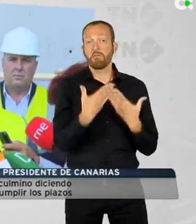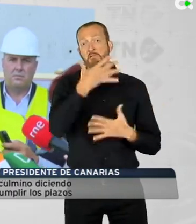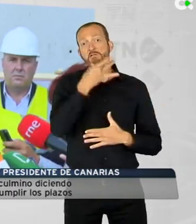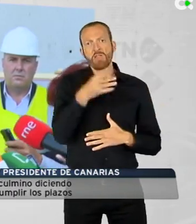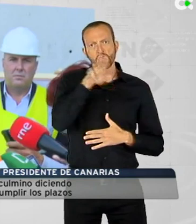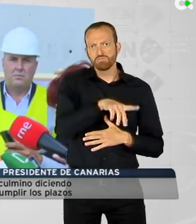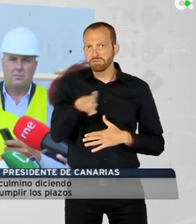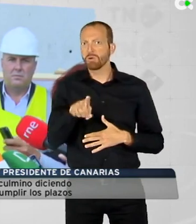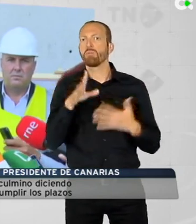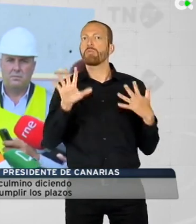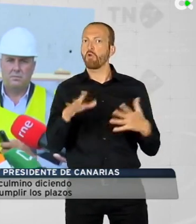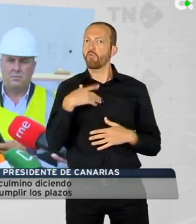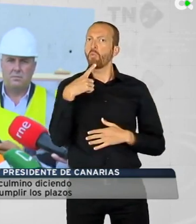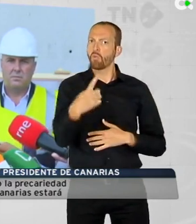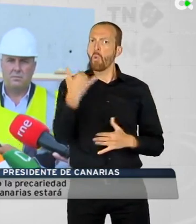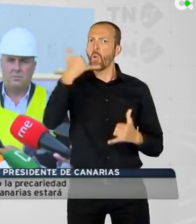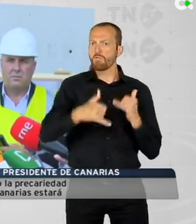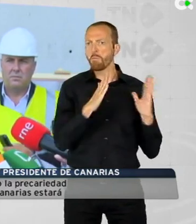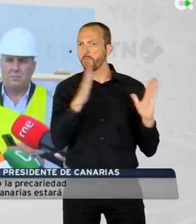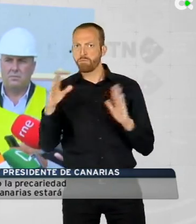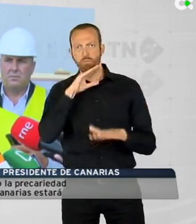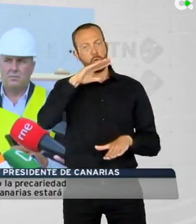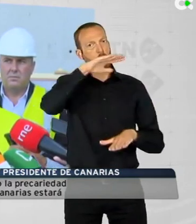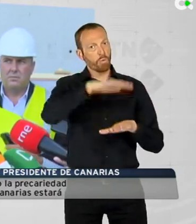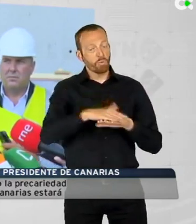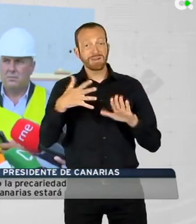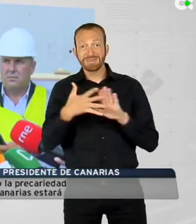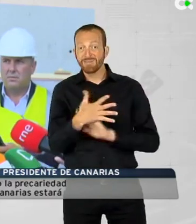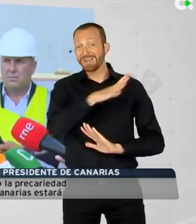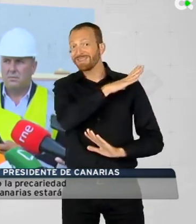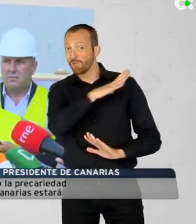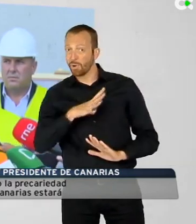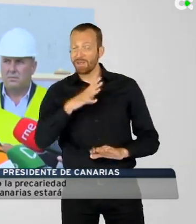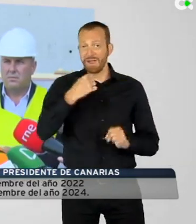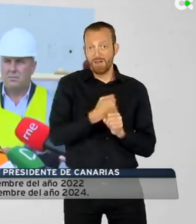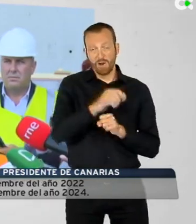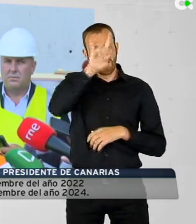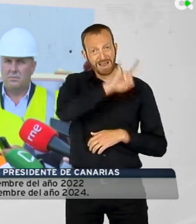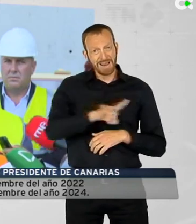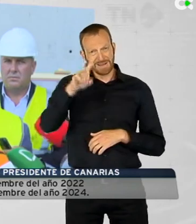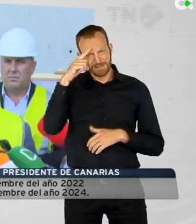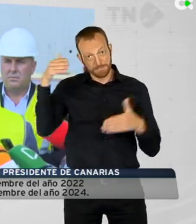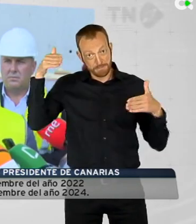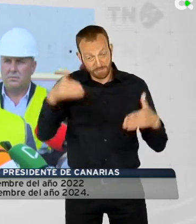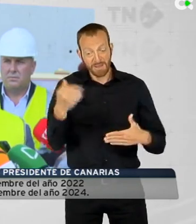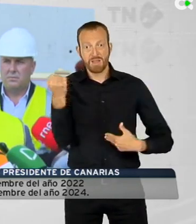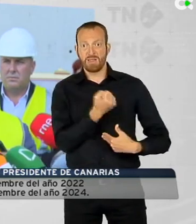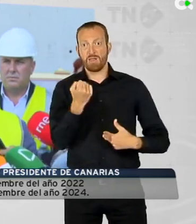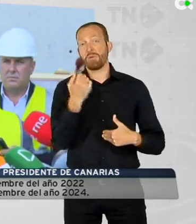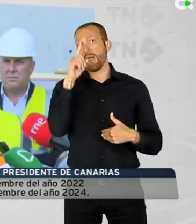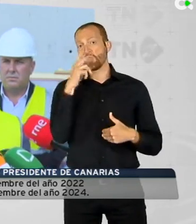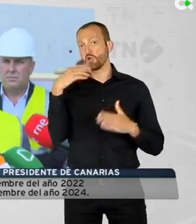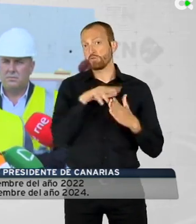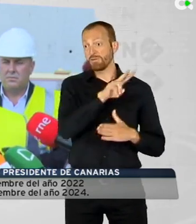sencillo, pero también culmino diciendo que vamos a cumplir los plazos y, por tanto, la precariedad laboral en Canarias estará enfocada en diciembre del año 2022